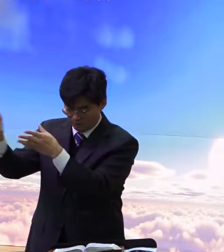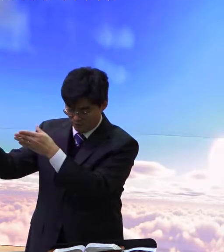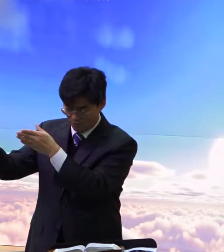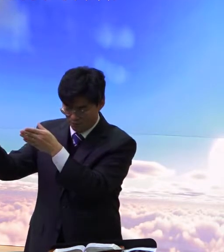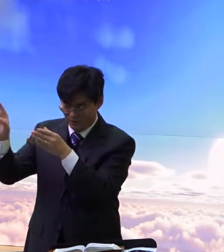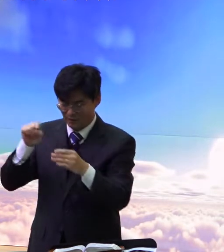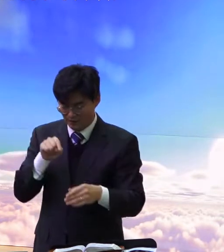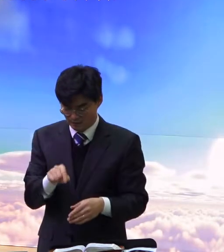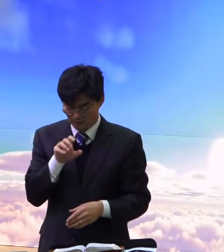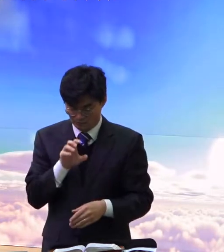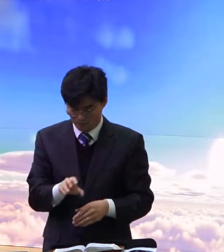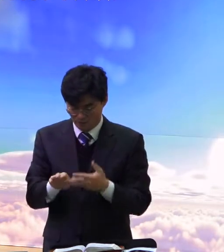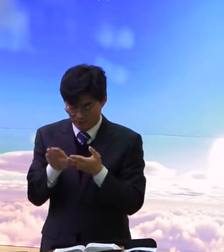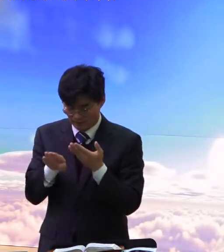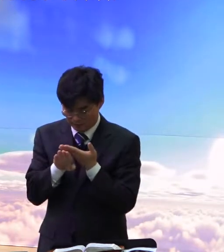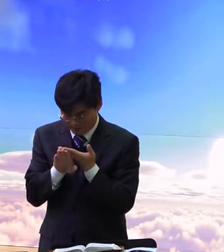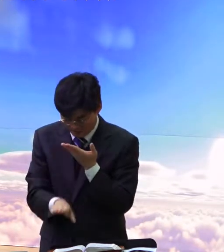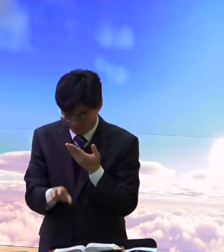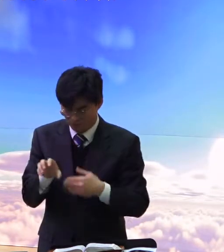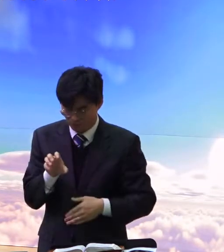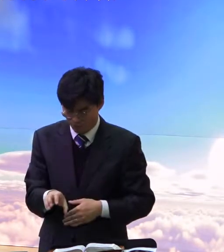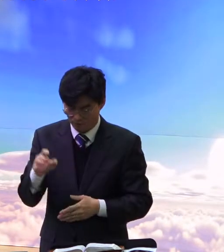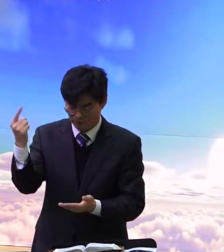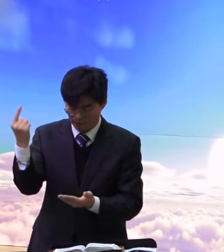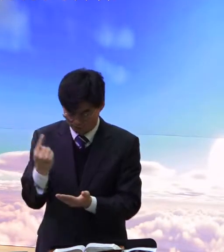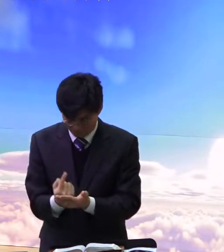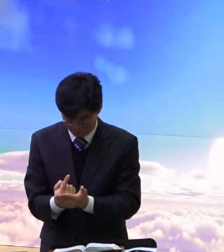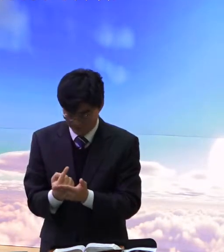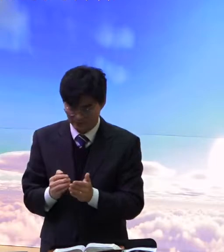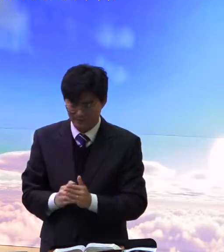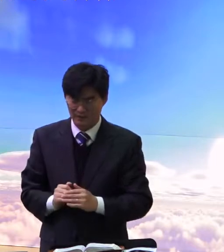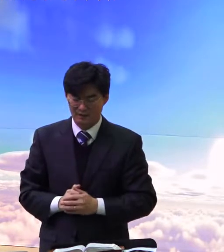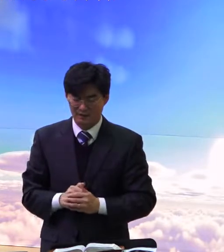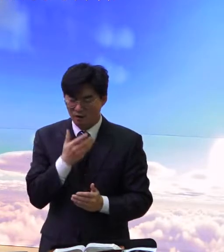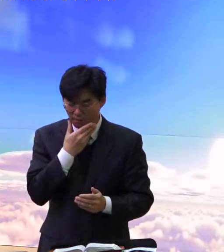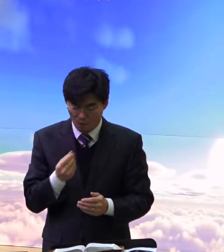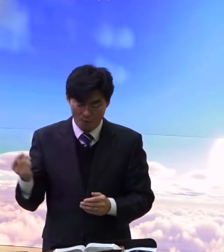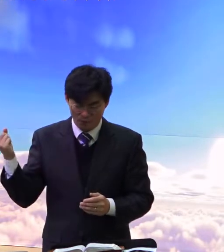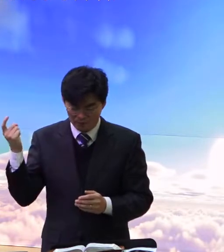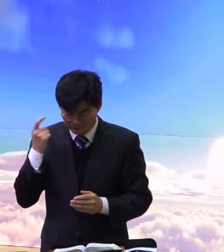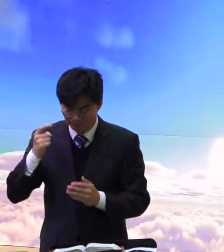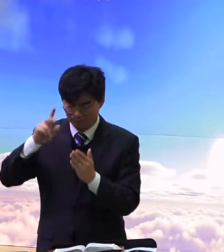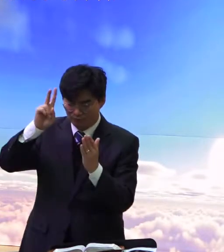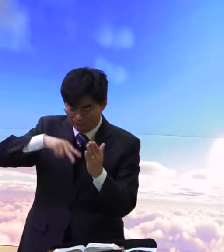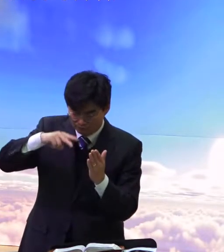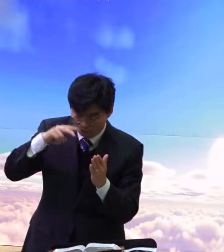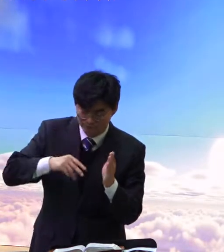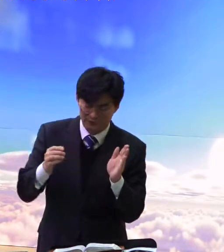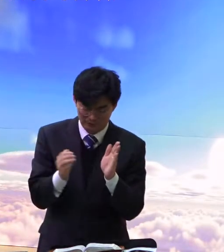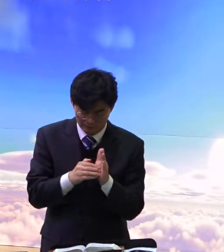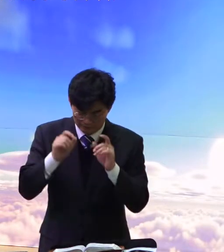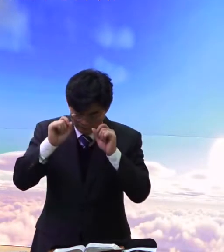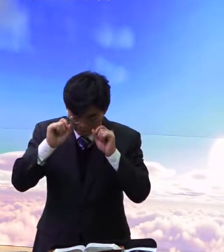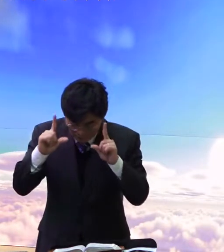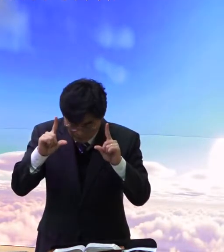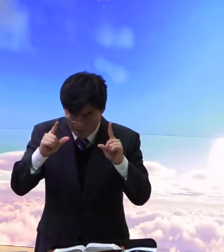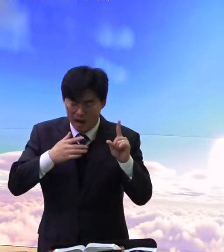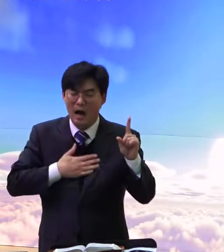이 땅의 가장 낮고 낮은 자리에 오셨습니다. 그 복음을 우리가 깨닫고